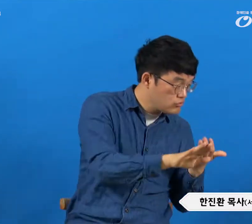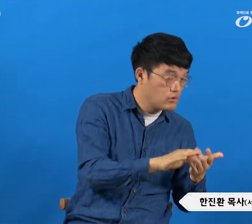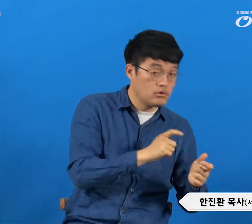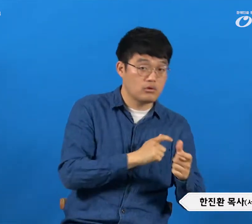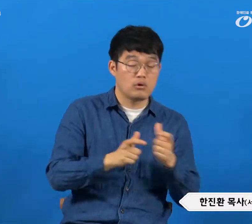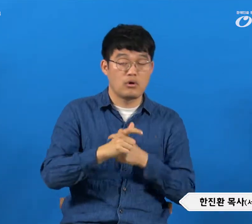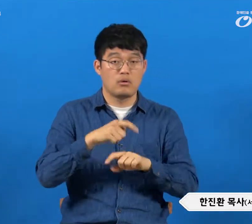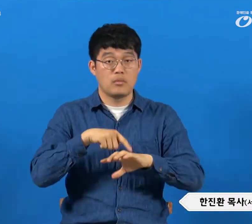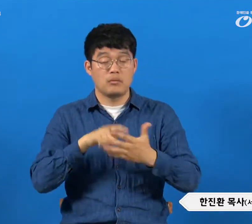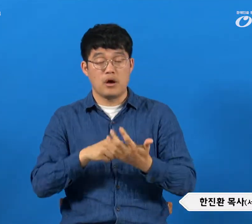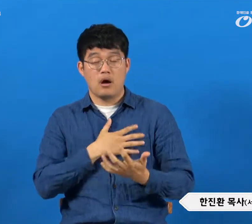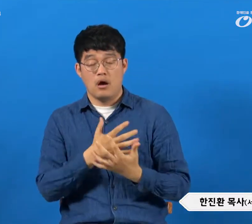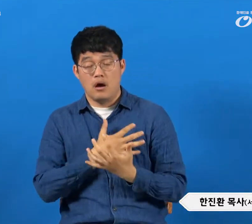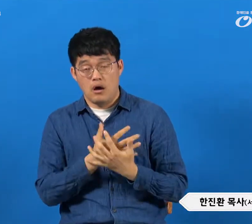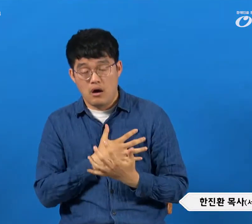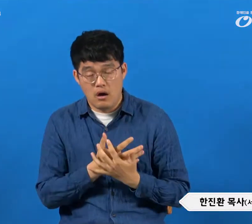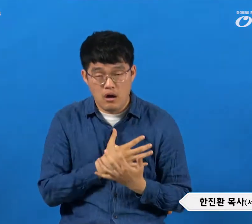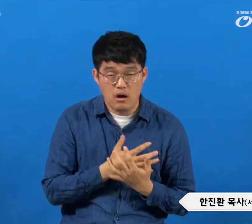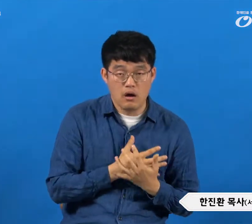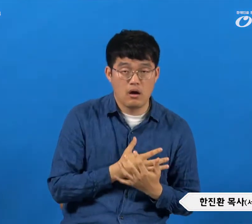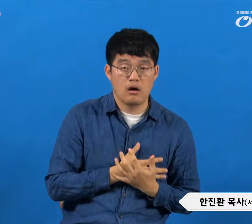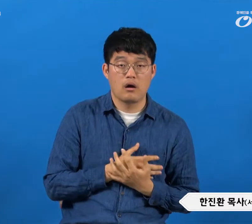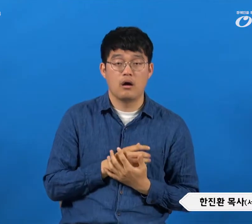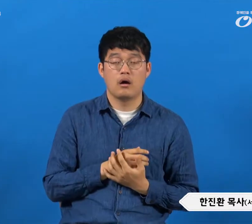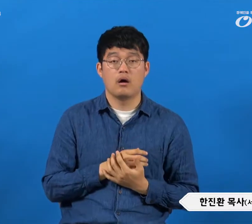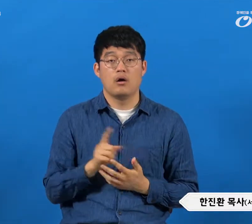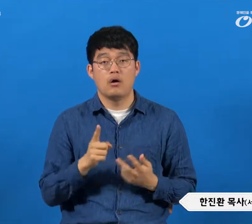급해졌습니다. 이러고 있을 때가 아니다.